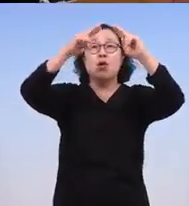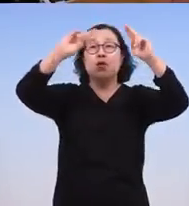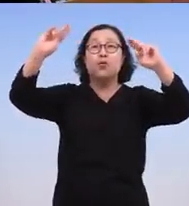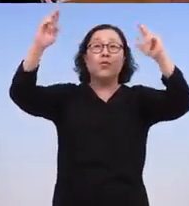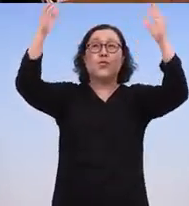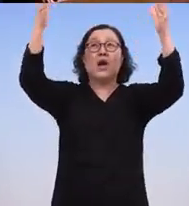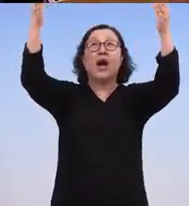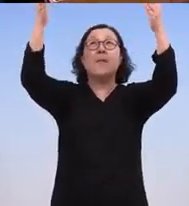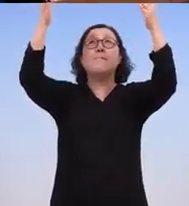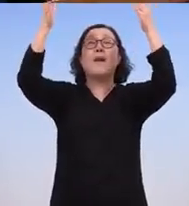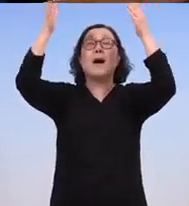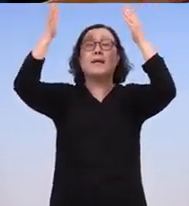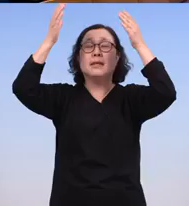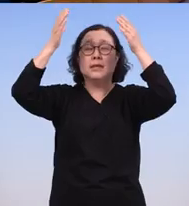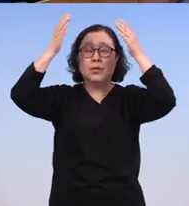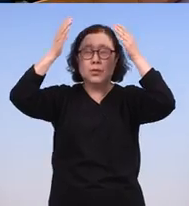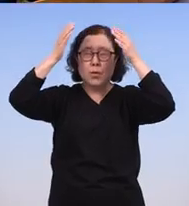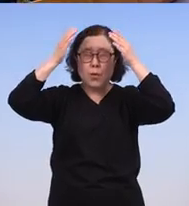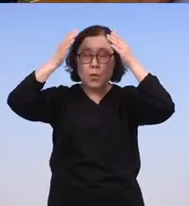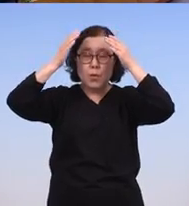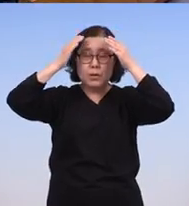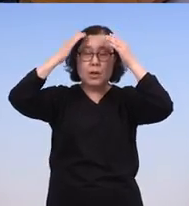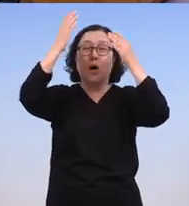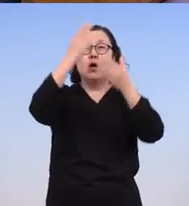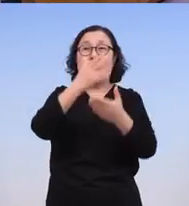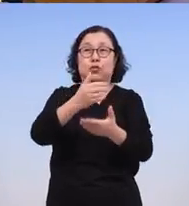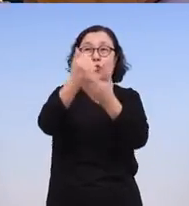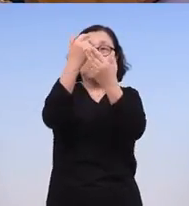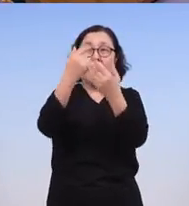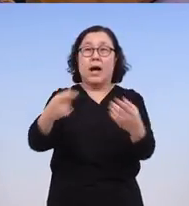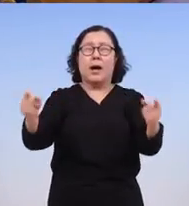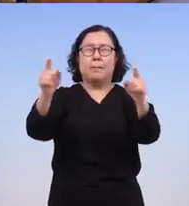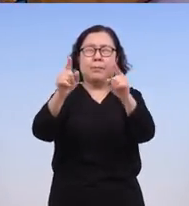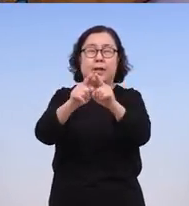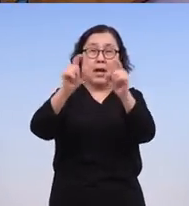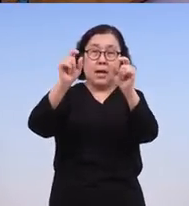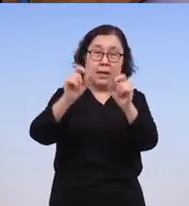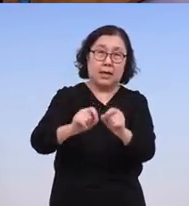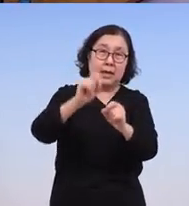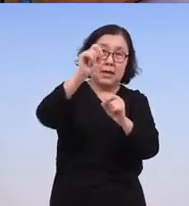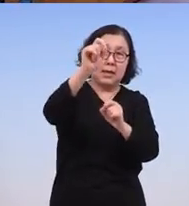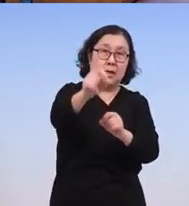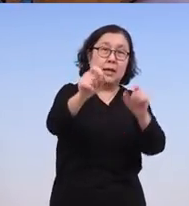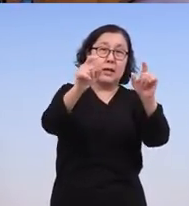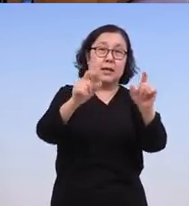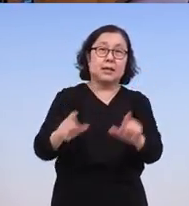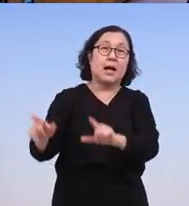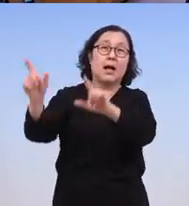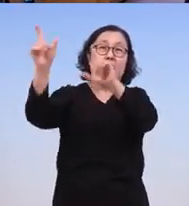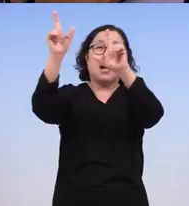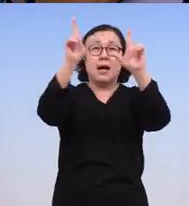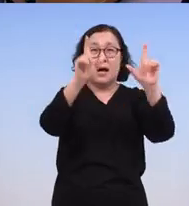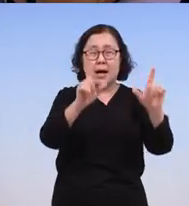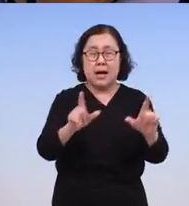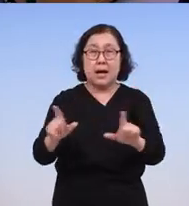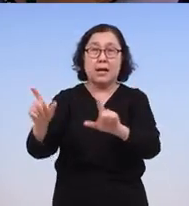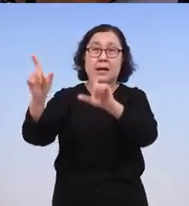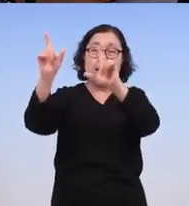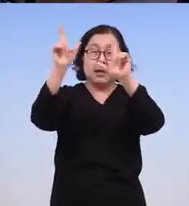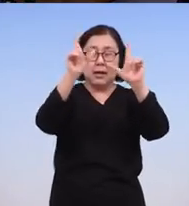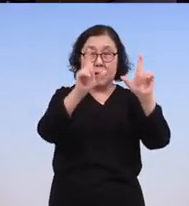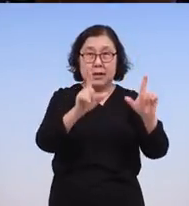내려놓고 빛난 별유광 받아 쓰고서 주와 함께